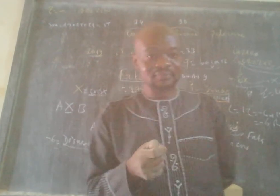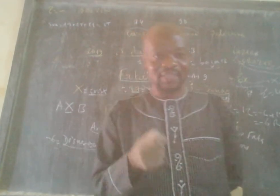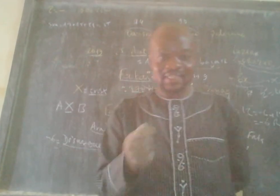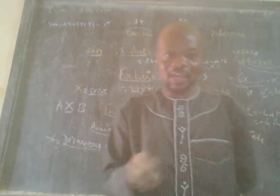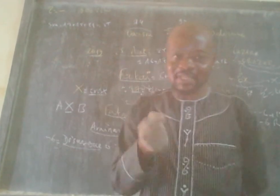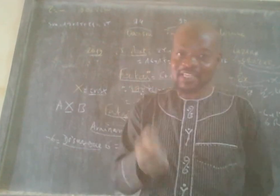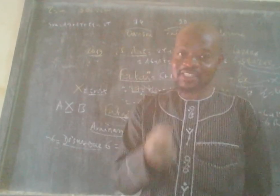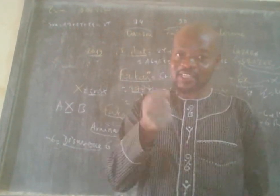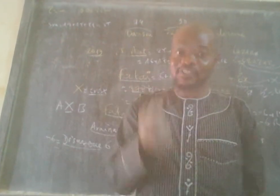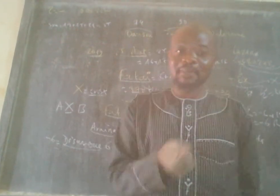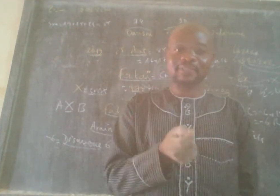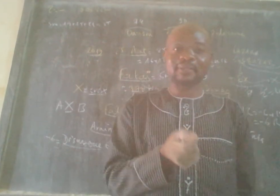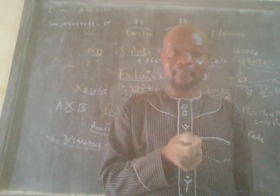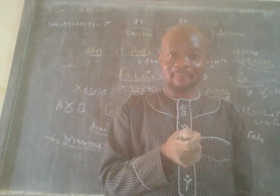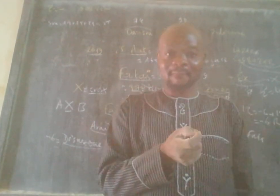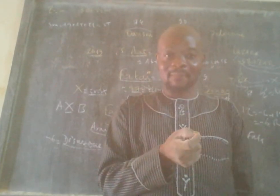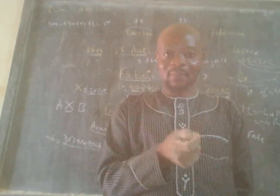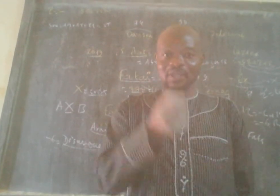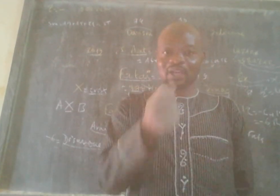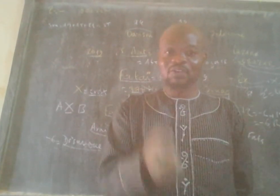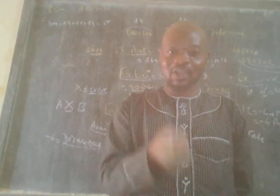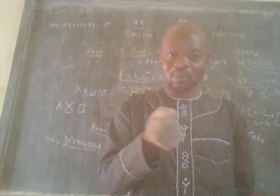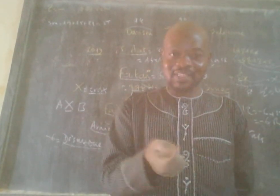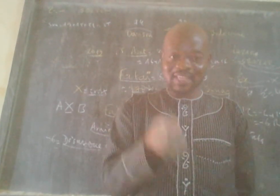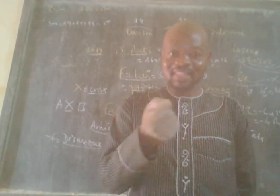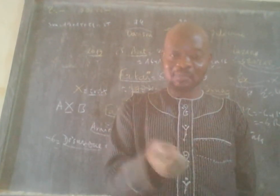traitements. C'est ce qui s'est passé. Donc quand il a commencé ses traitements là,